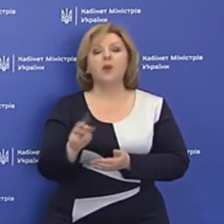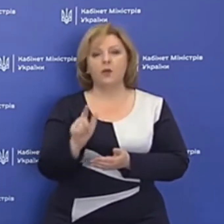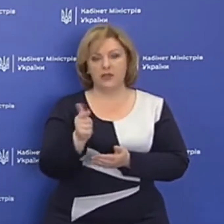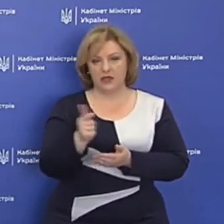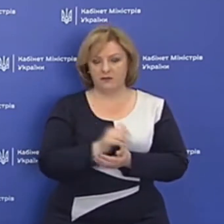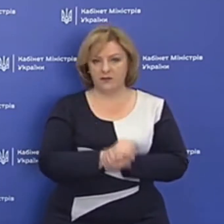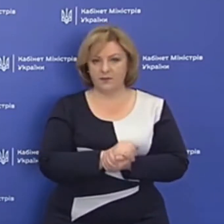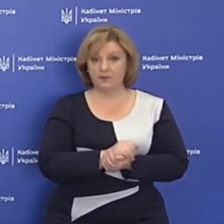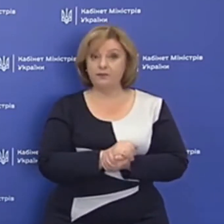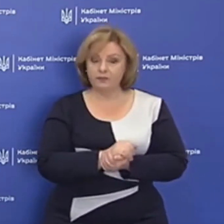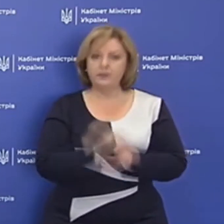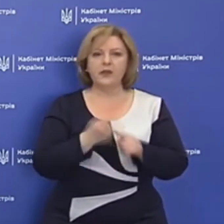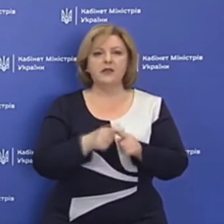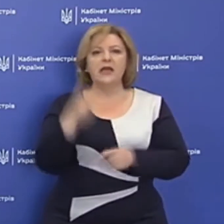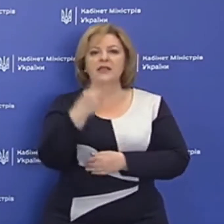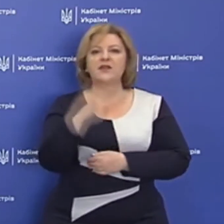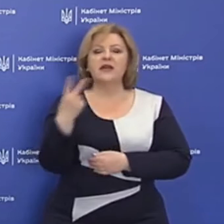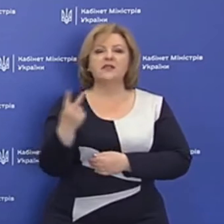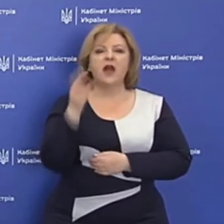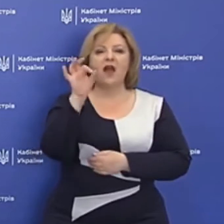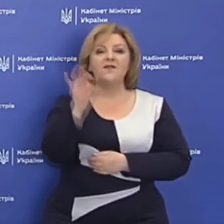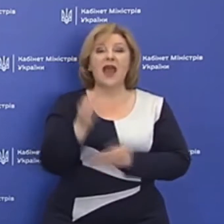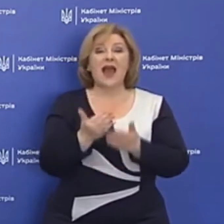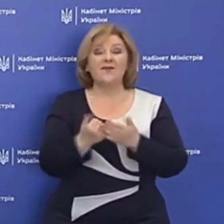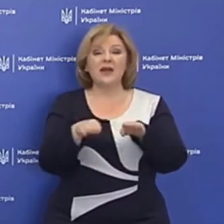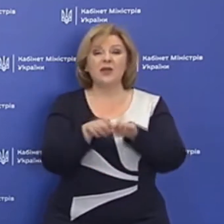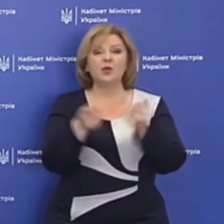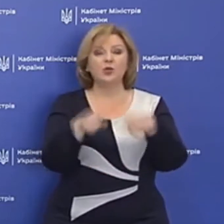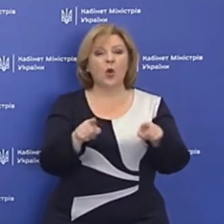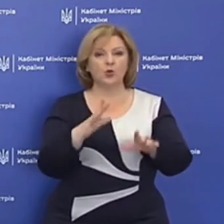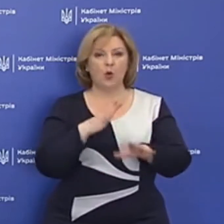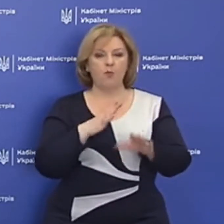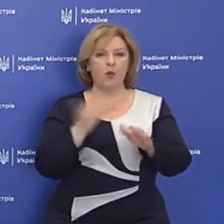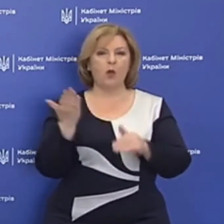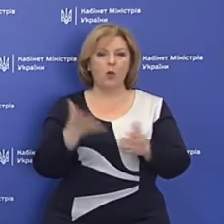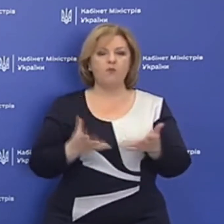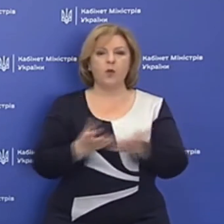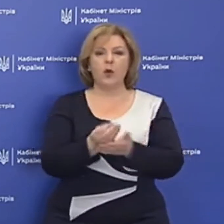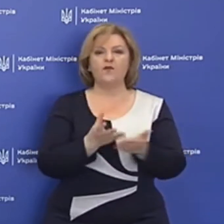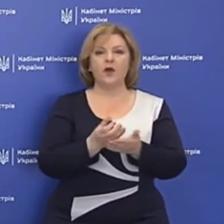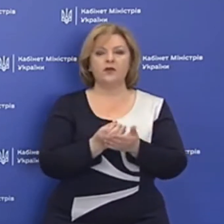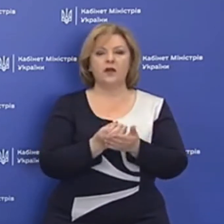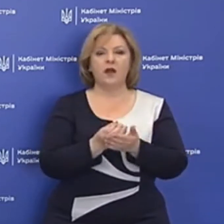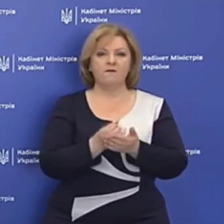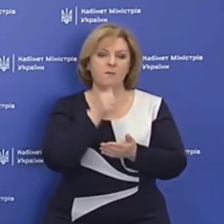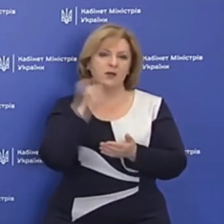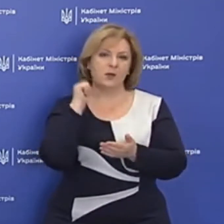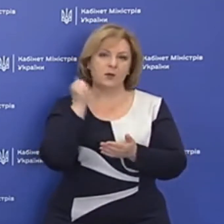гривень. Тобто це 22% від того, що було профінансовано в минулому